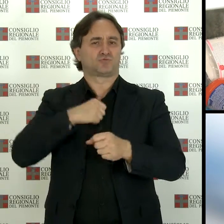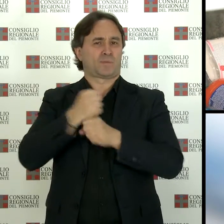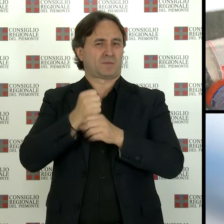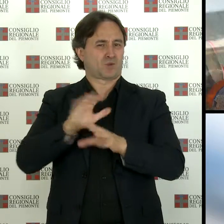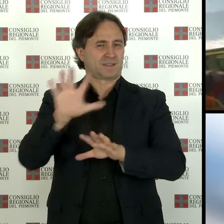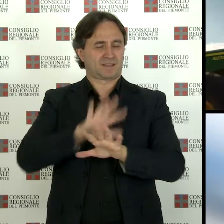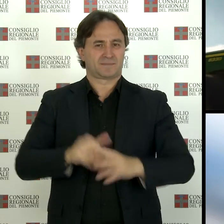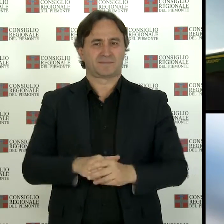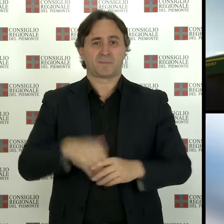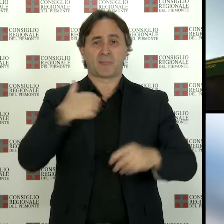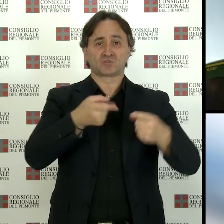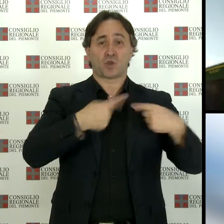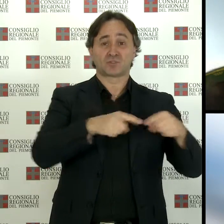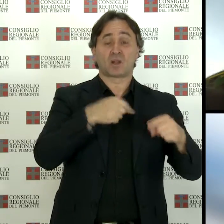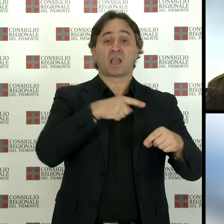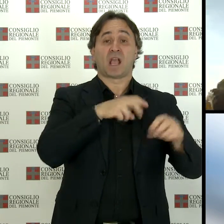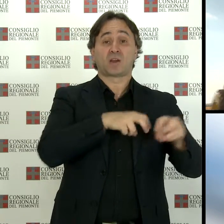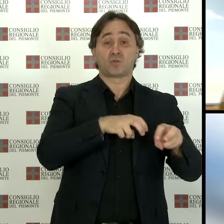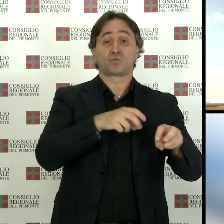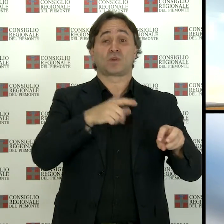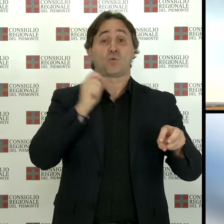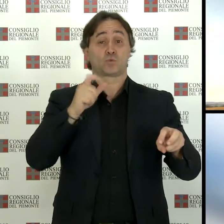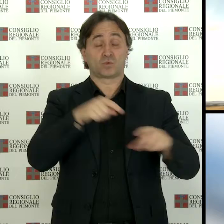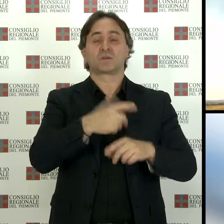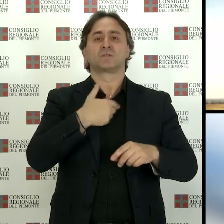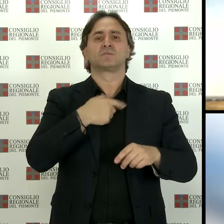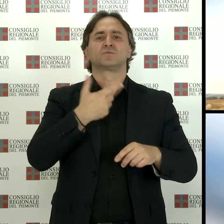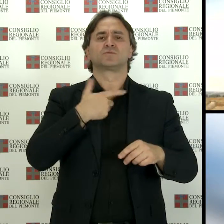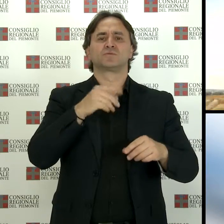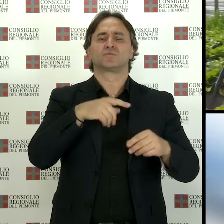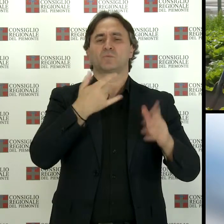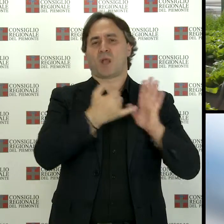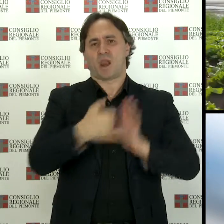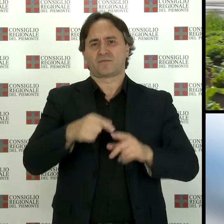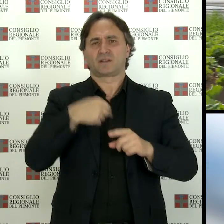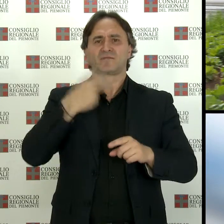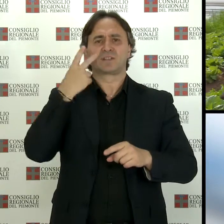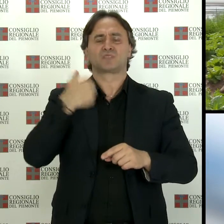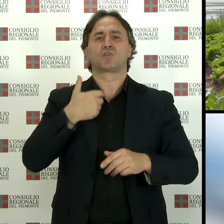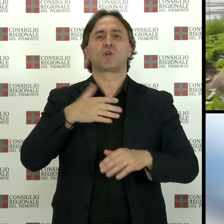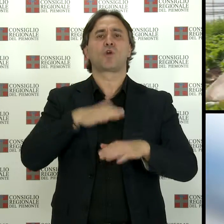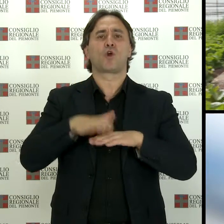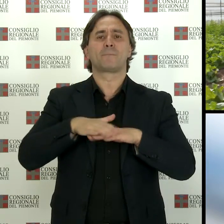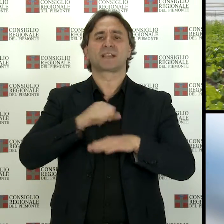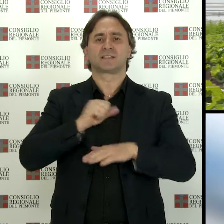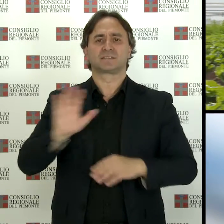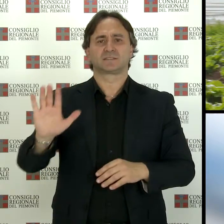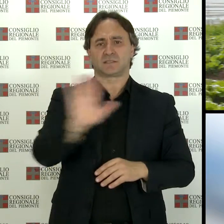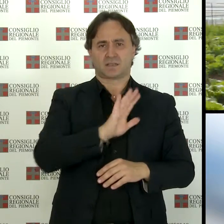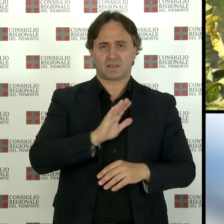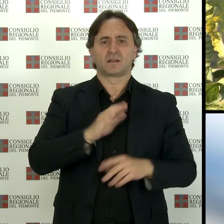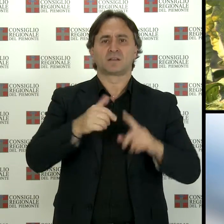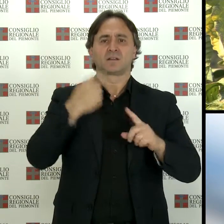piemontese. Le commissioni Agricoltura e Cultura, infine, hanno esaminato sulle materie di competenza il documento di economia e